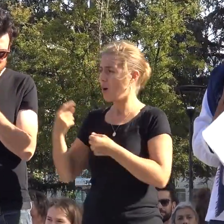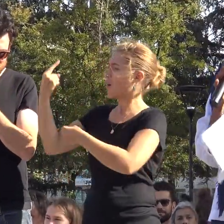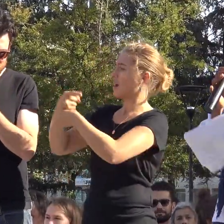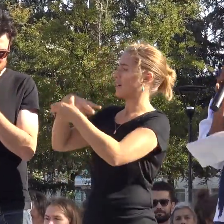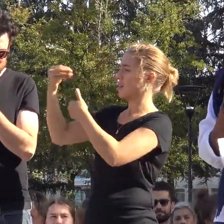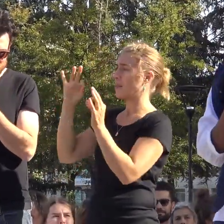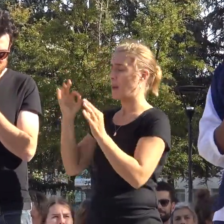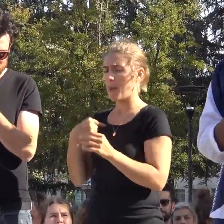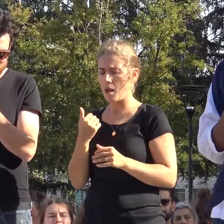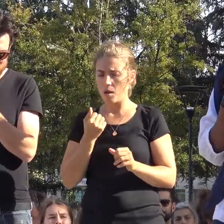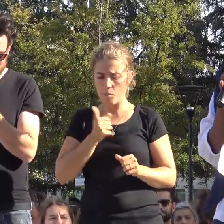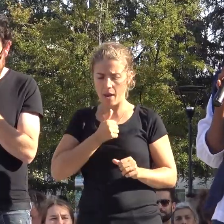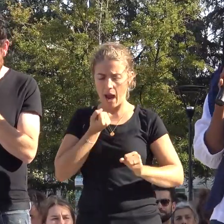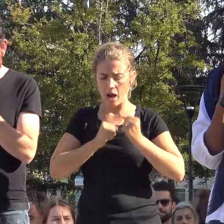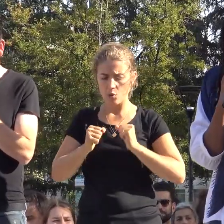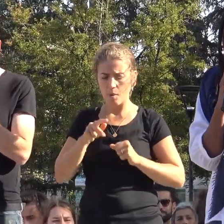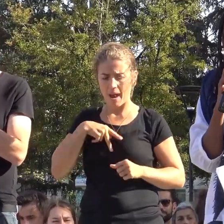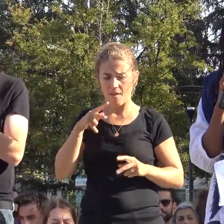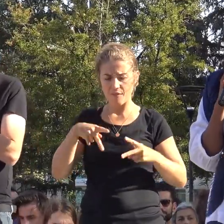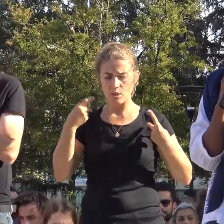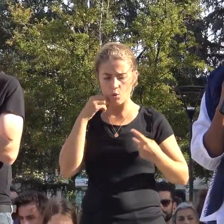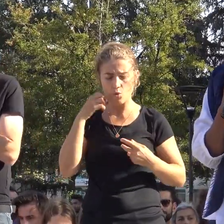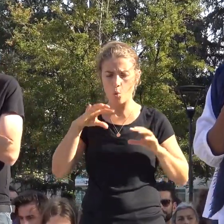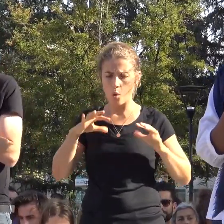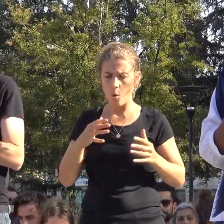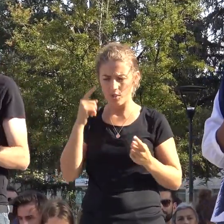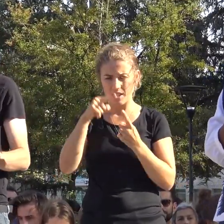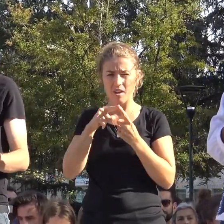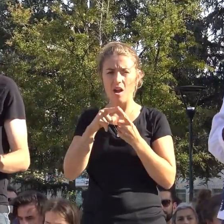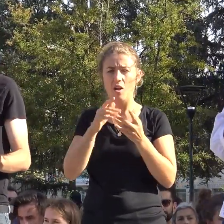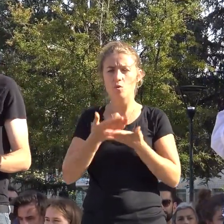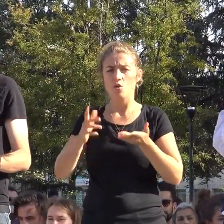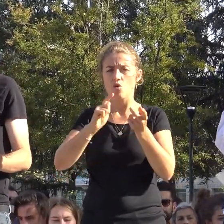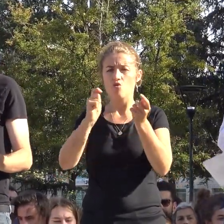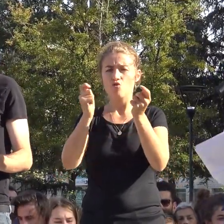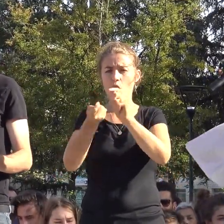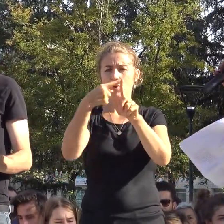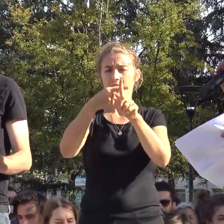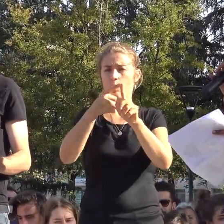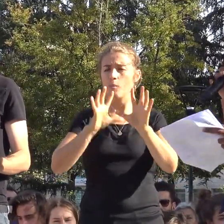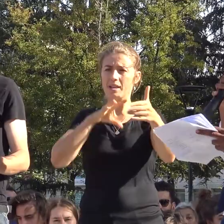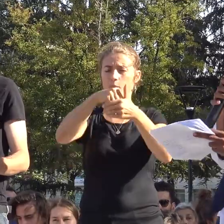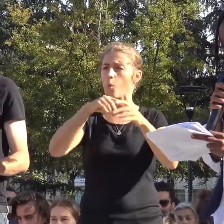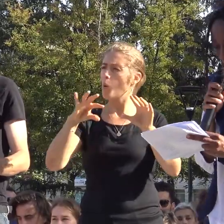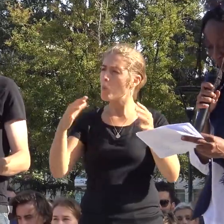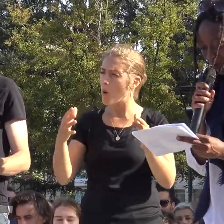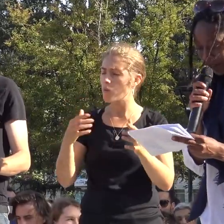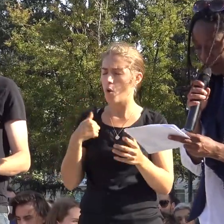Quelles petites actions je fais, moi, concrètement, dans mon quotidien, pour aussi faire partie de ce changement, d'incarner le changement que je souhaite voir dans le